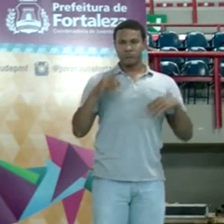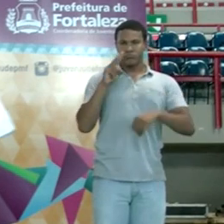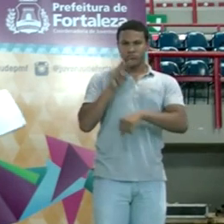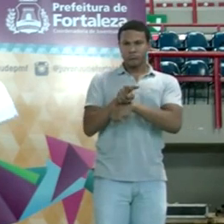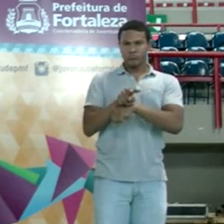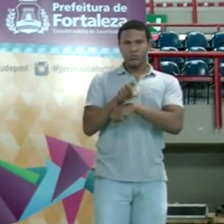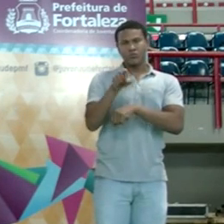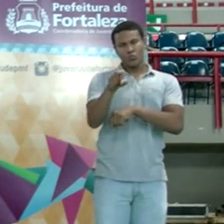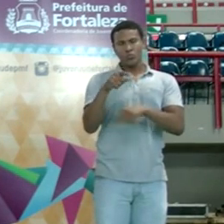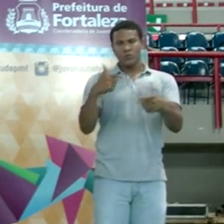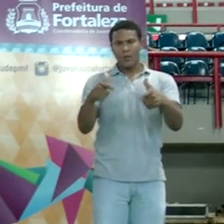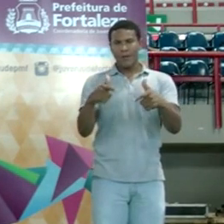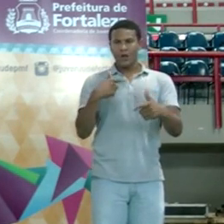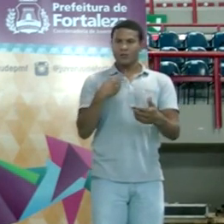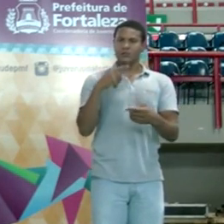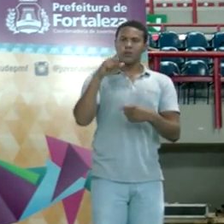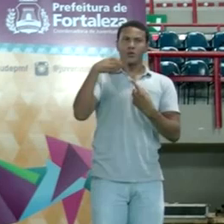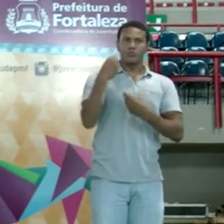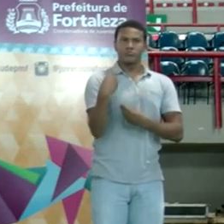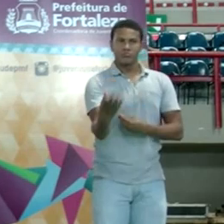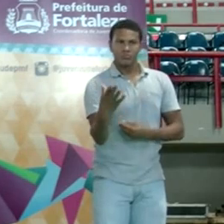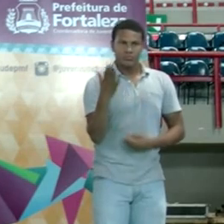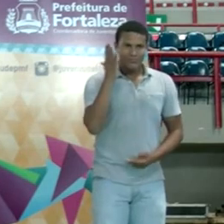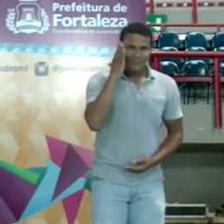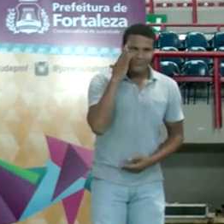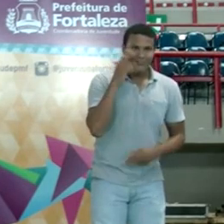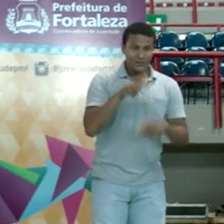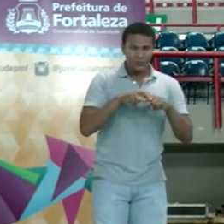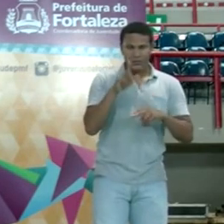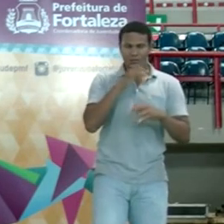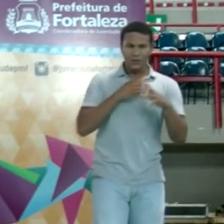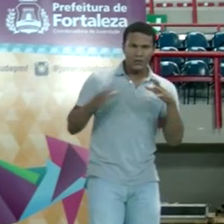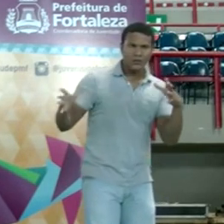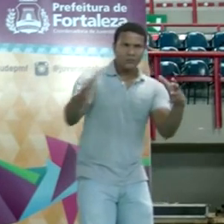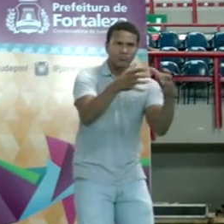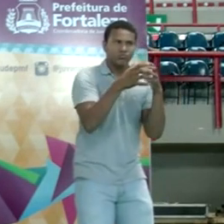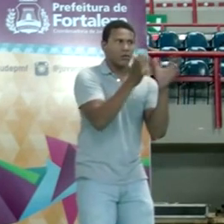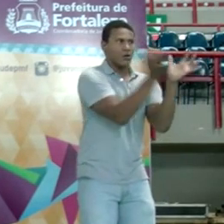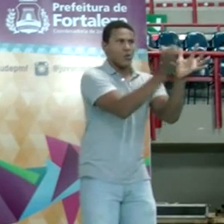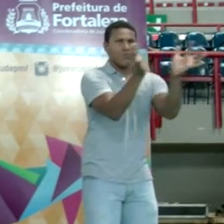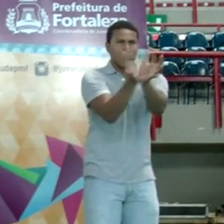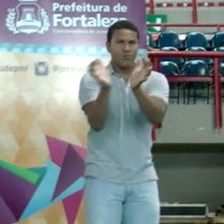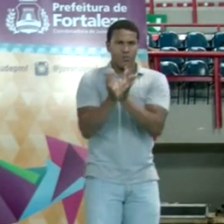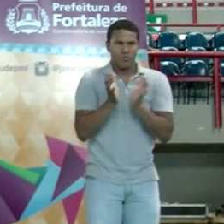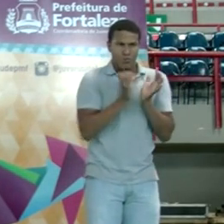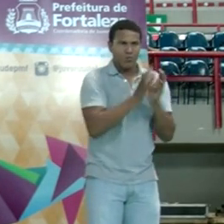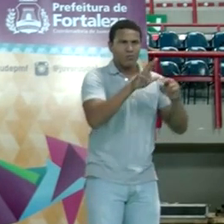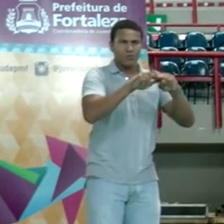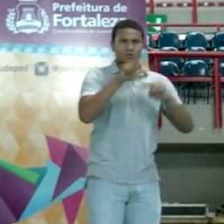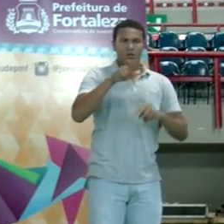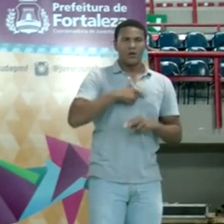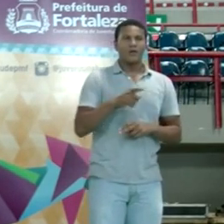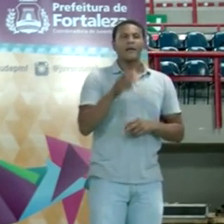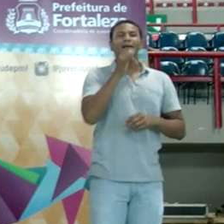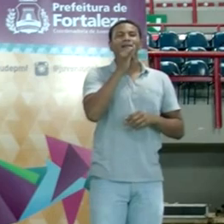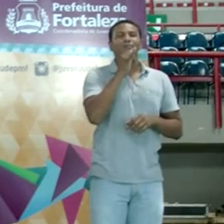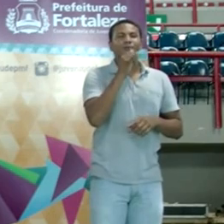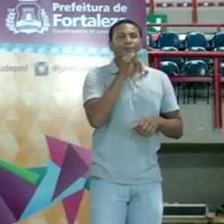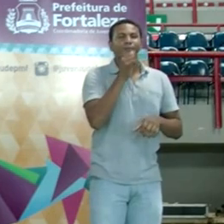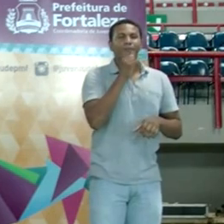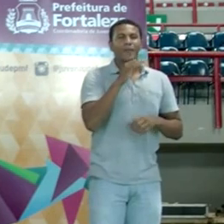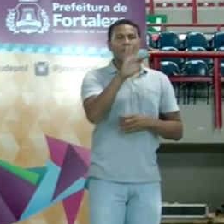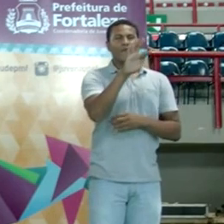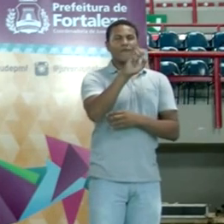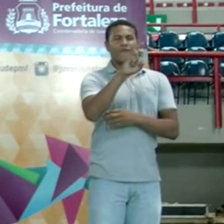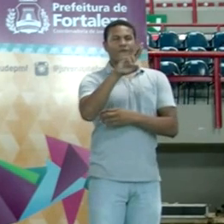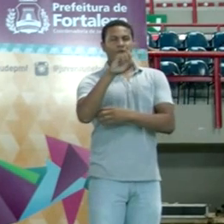e dividir até dentro da própria empresa. Eles fazem grupos. Então é assim, no Fordismo, uma pessoa